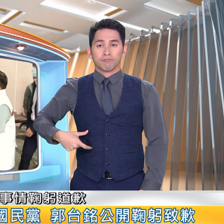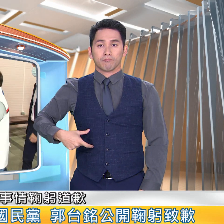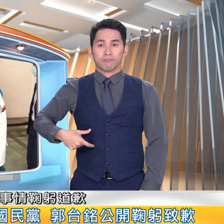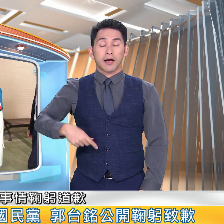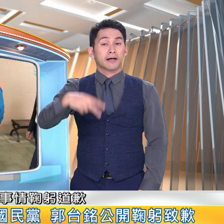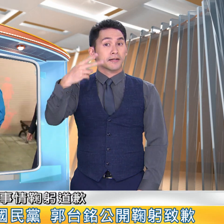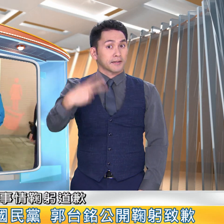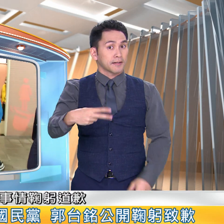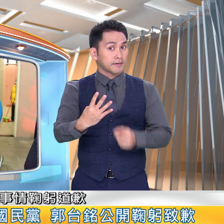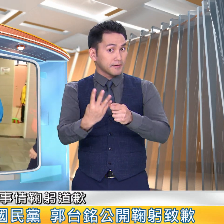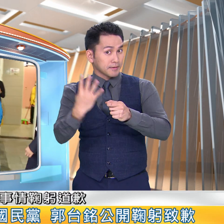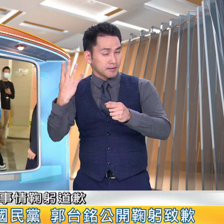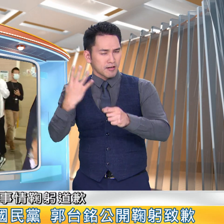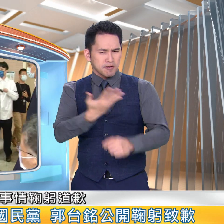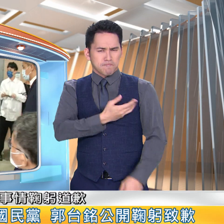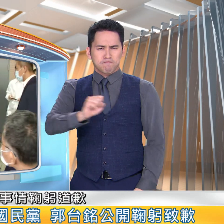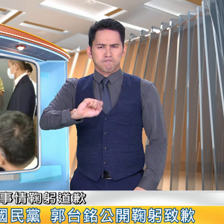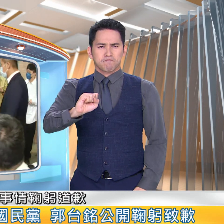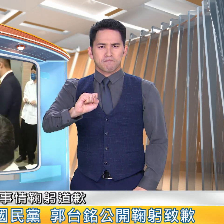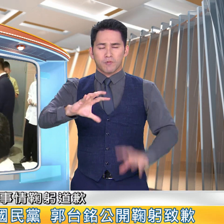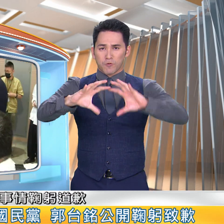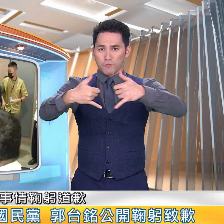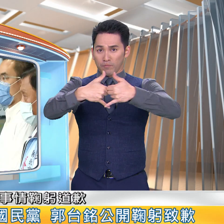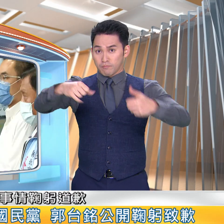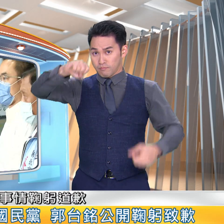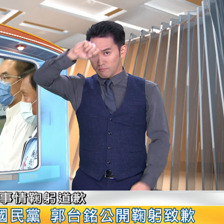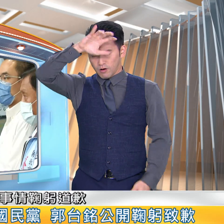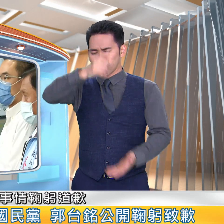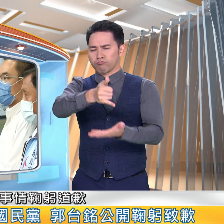开国民党的事情鞠躬道歉。